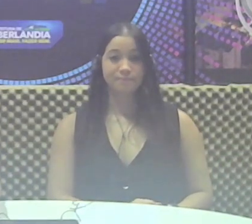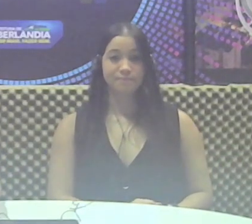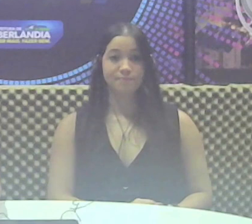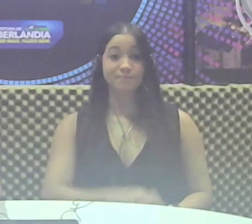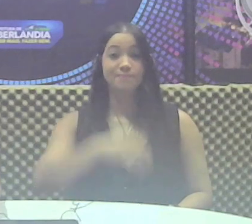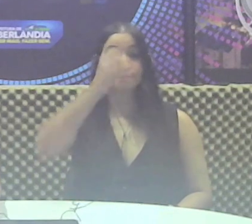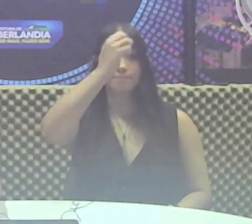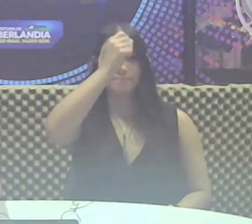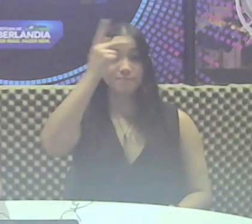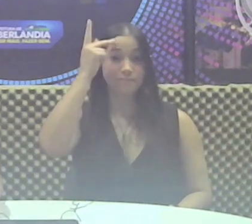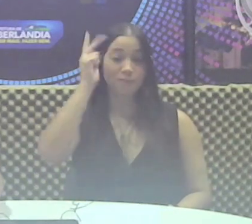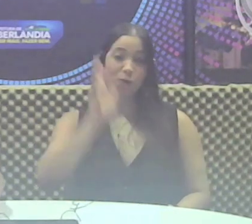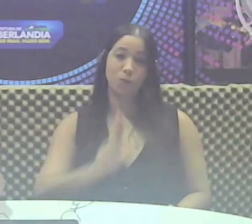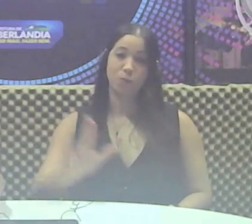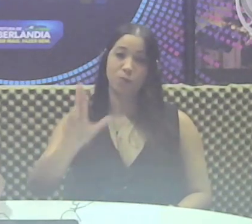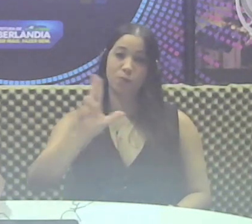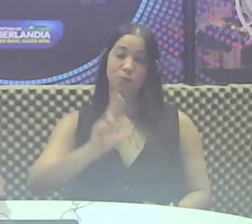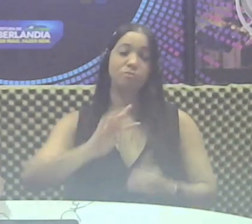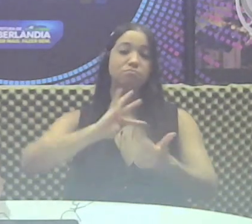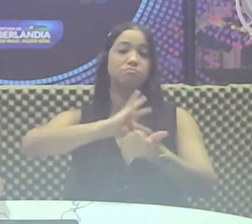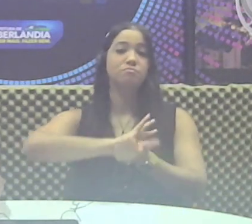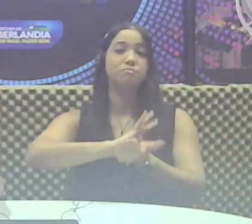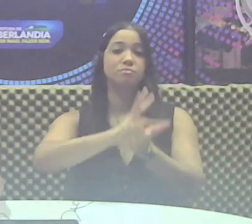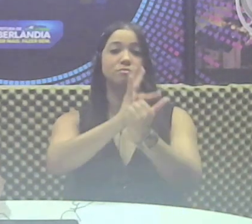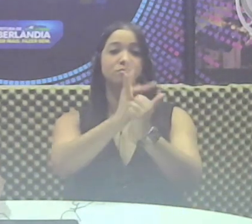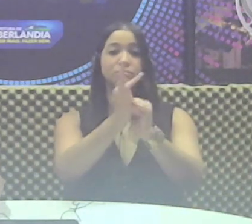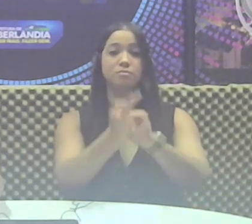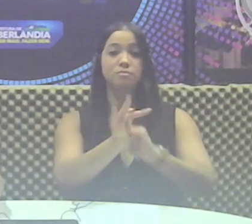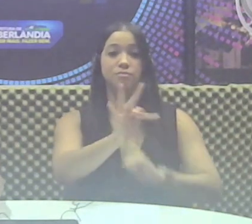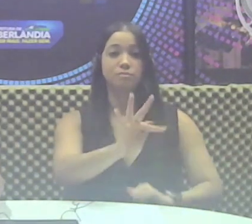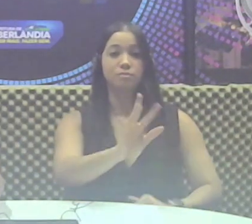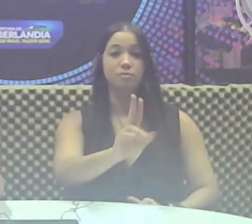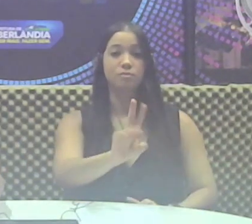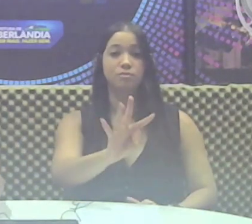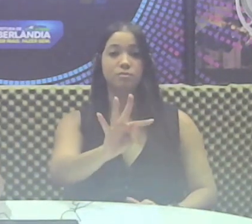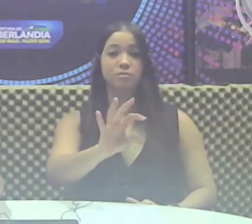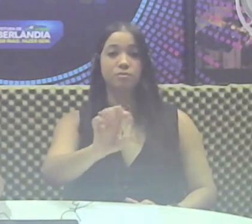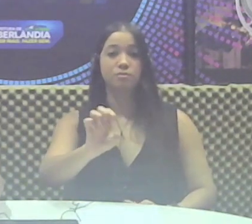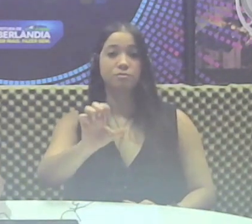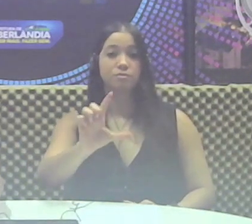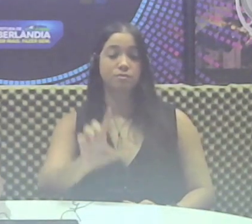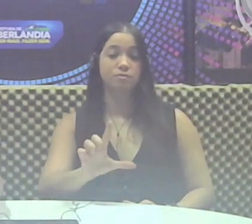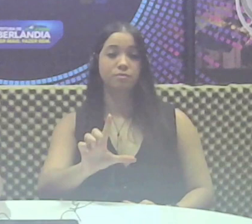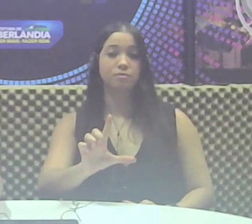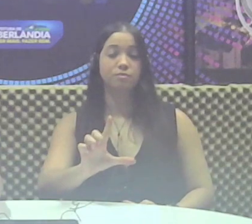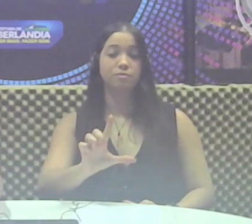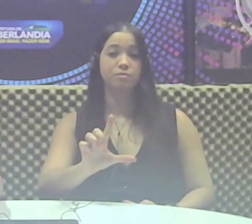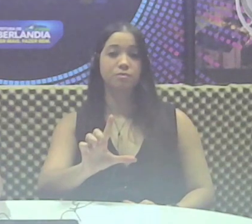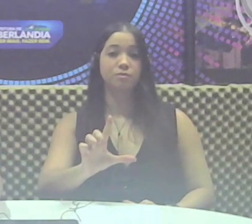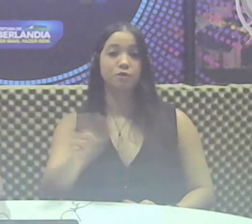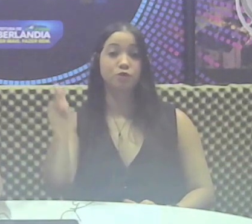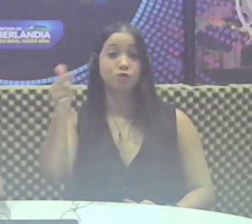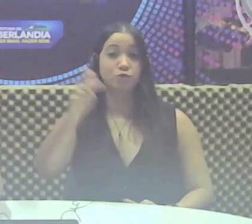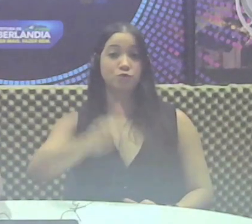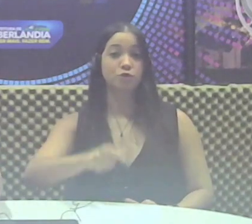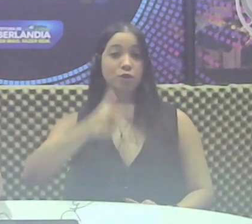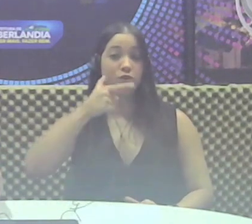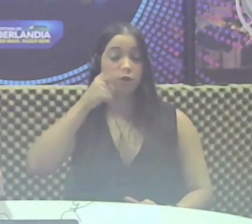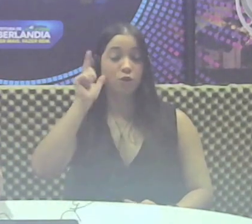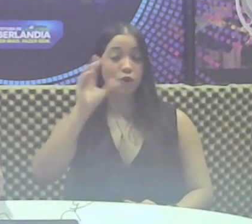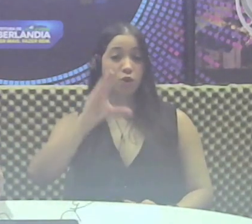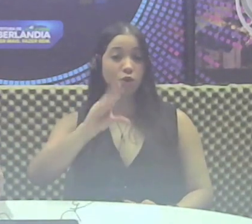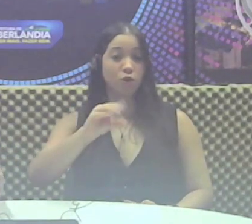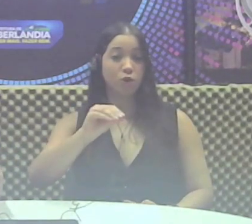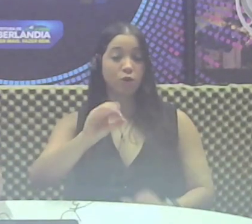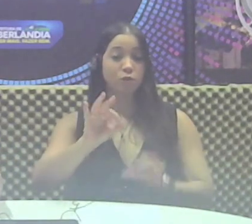A Prefeitura de Uberlândia, por meio da Fundação Uberlandense do Turismo, Esporte e Lazer, FUTEL, retomou, na noite de ontem,